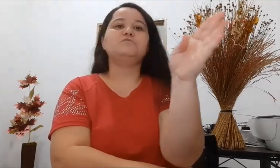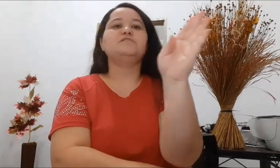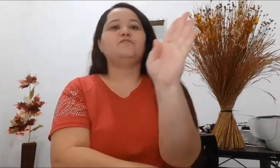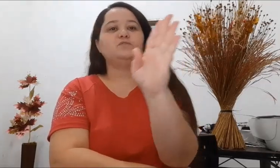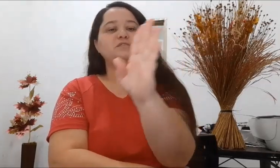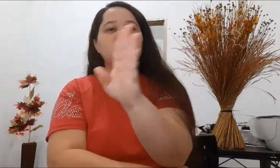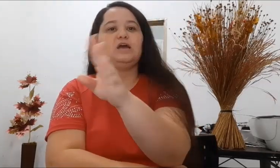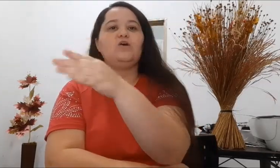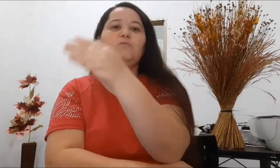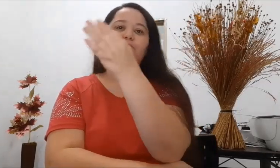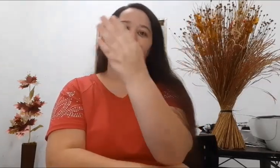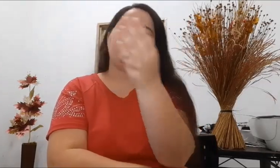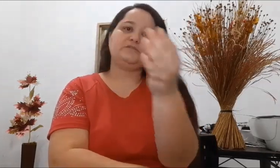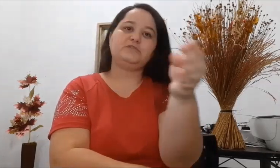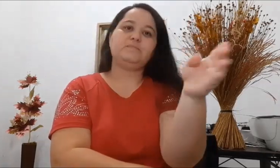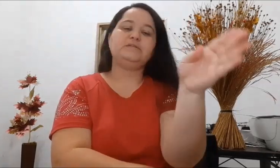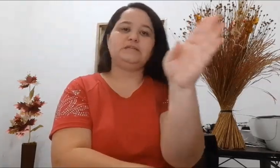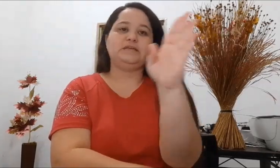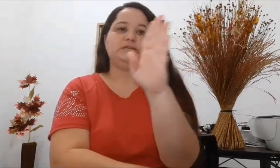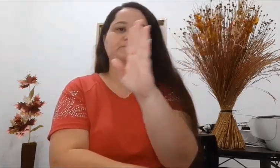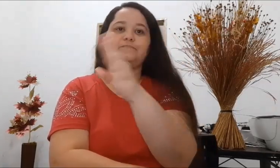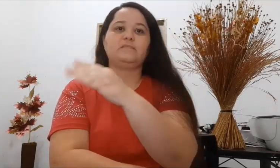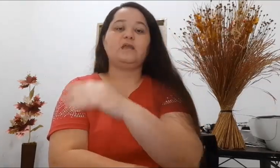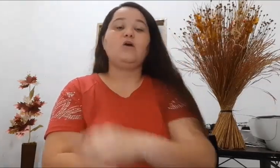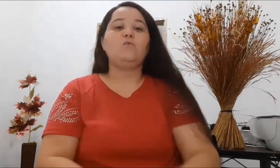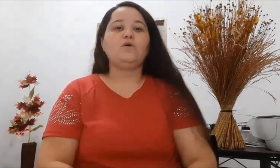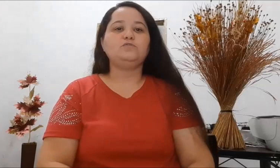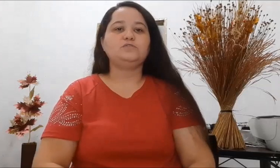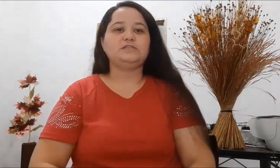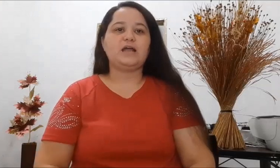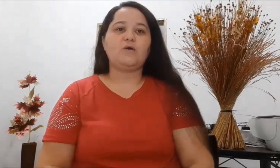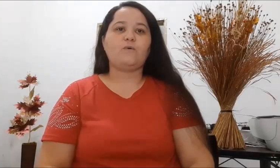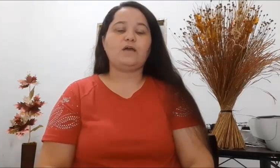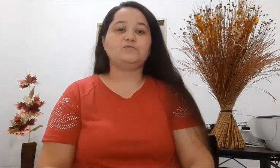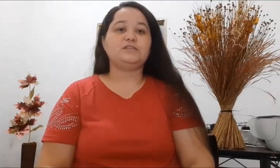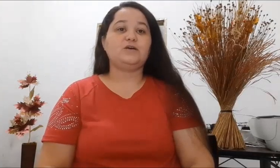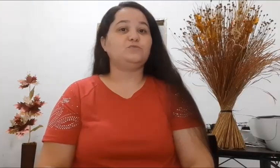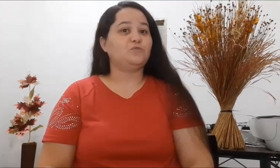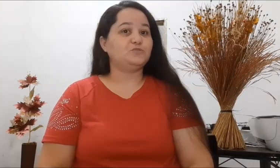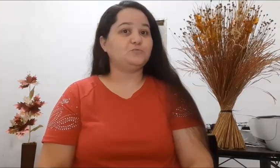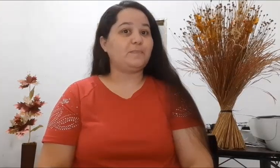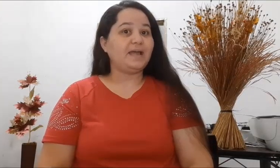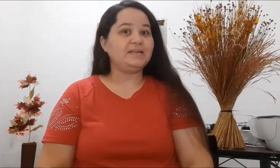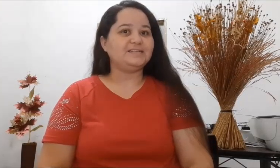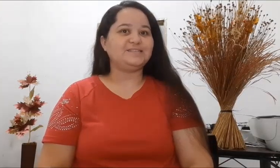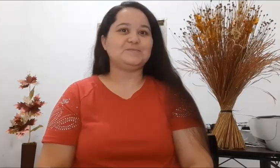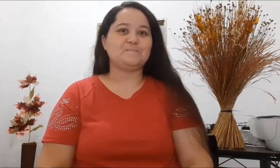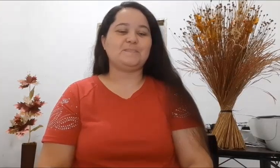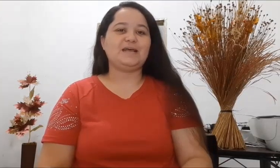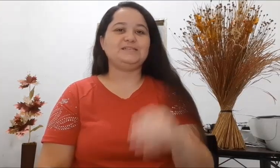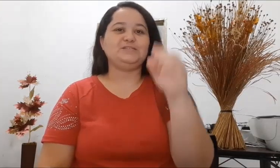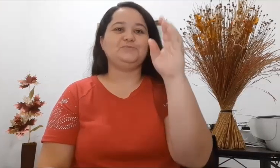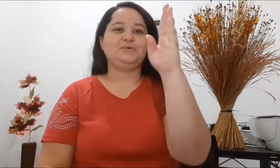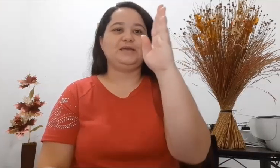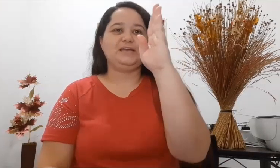se fosse o movimento da bandeira. O outro sinal é o sinal do nosso país, Brasil. Em